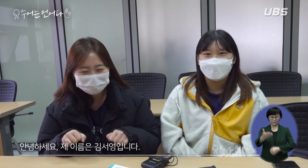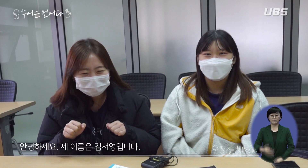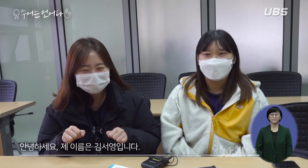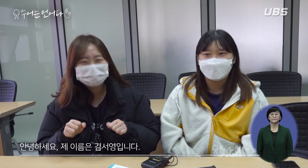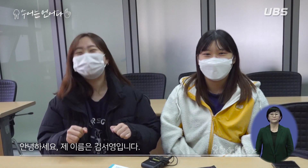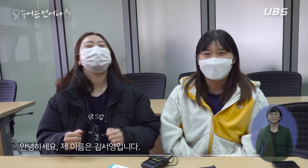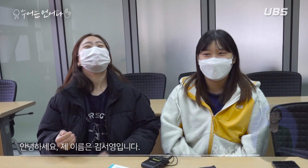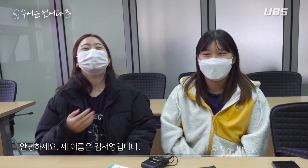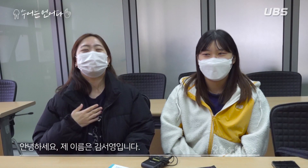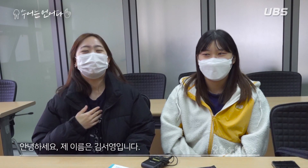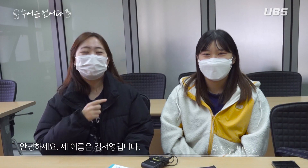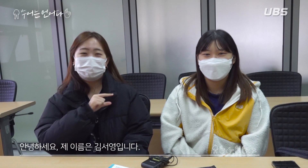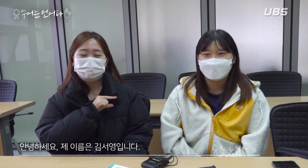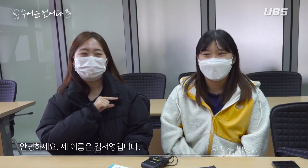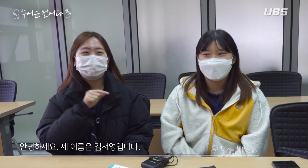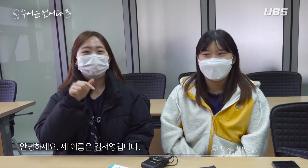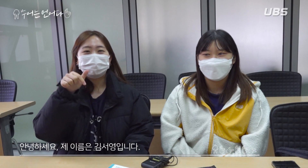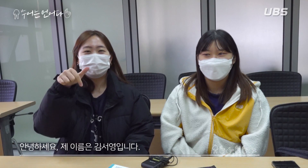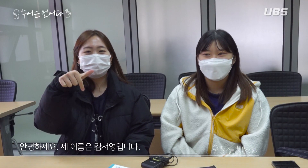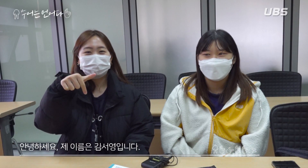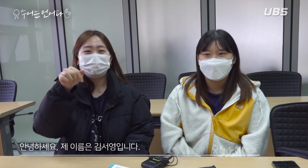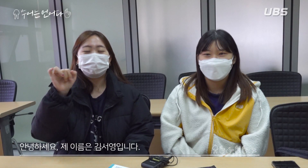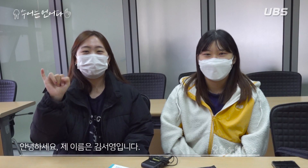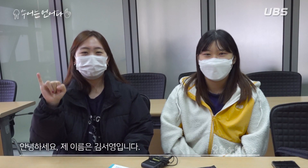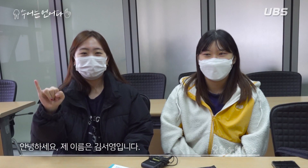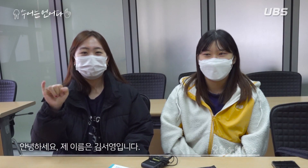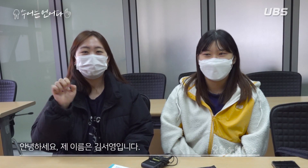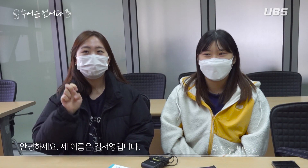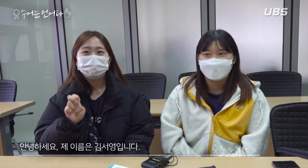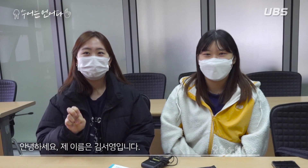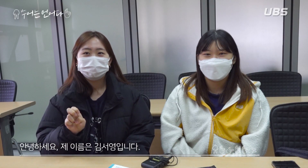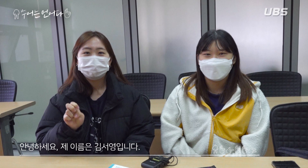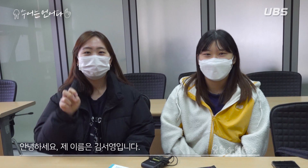만나보았습니다. 안녕하세요. 제 이름은